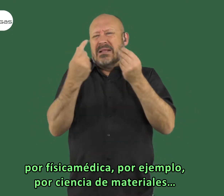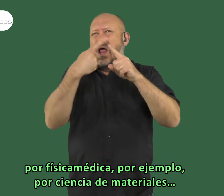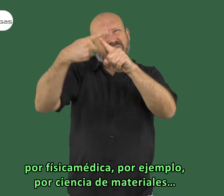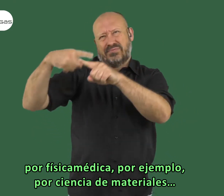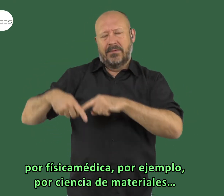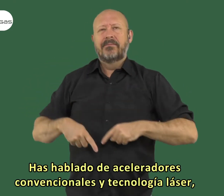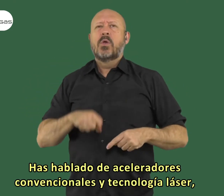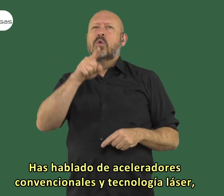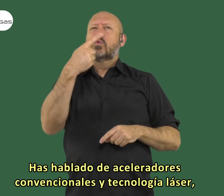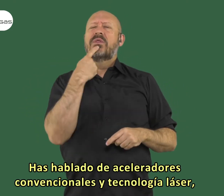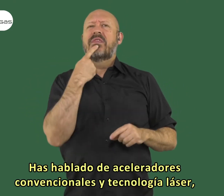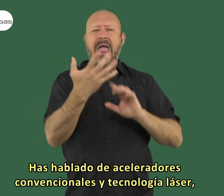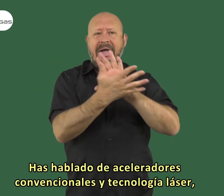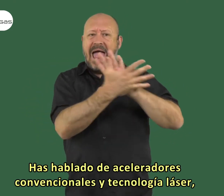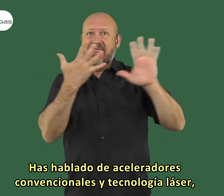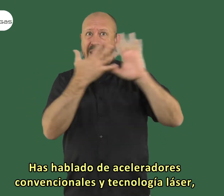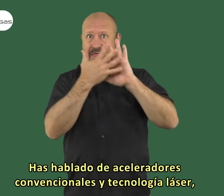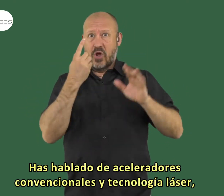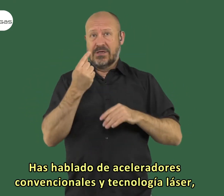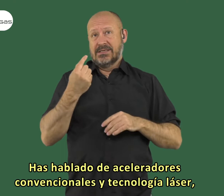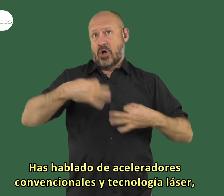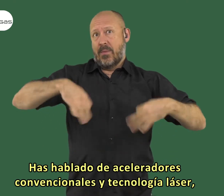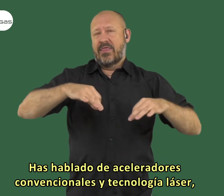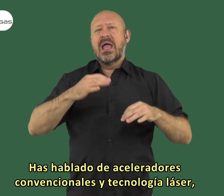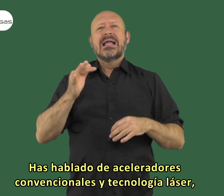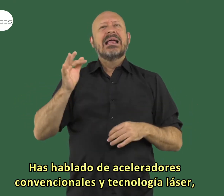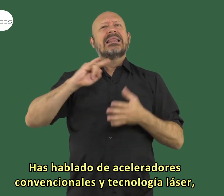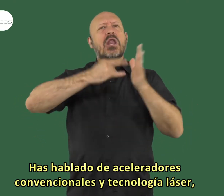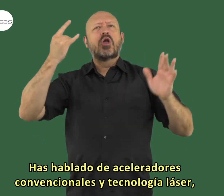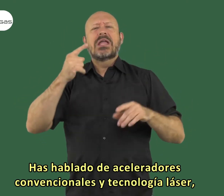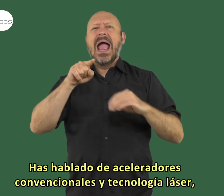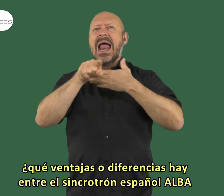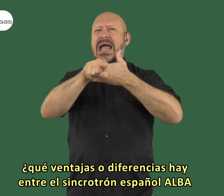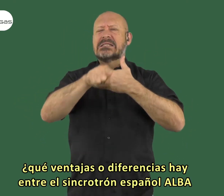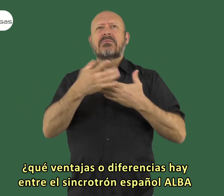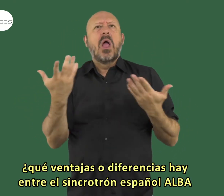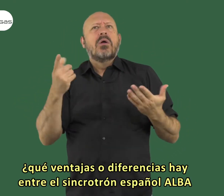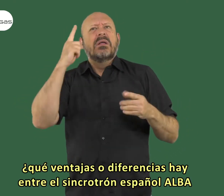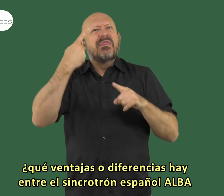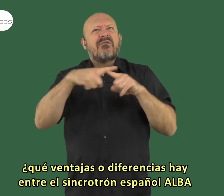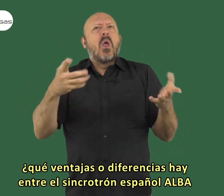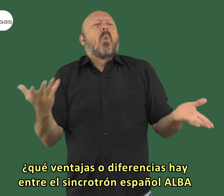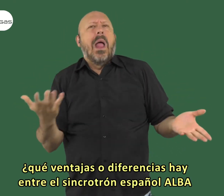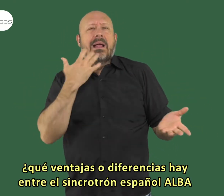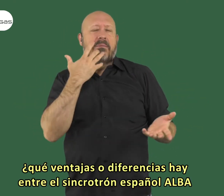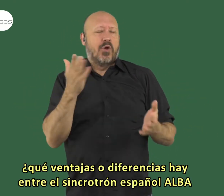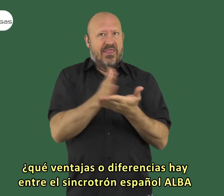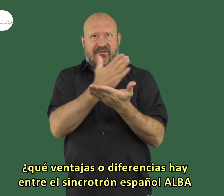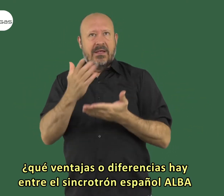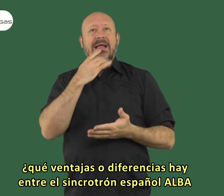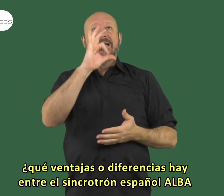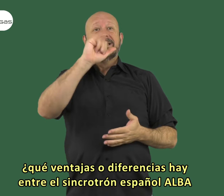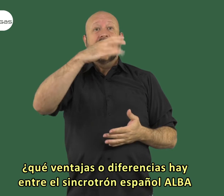ciencia de material. Y has hablado de aceleradores convencionales y tecnología láser. Entonces, ¿qué diferencias o qué ventajas